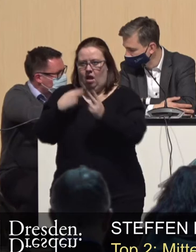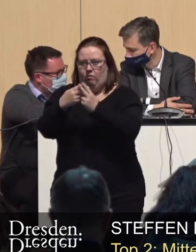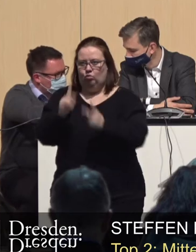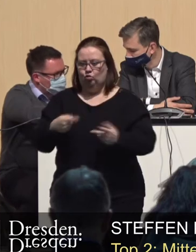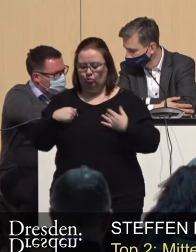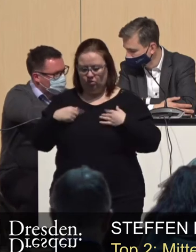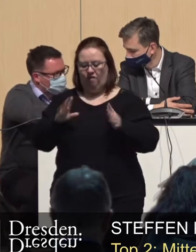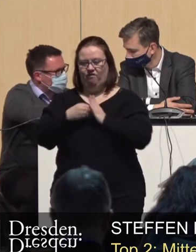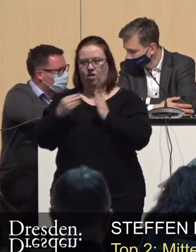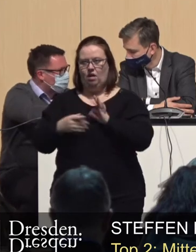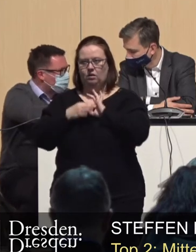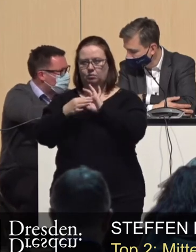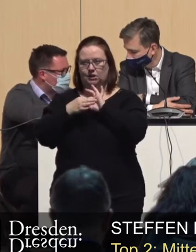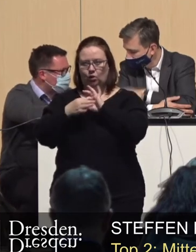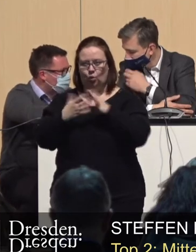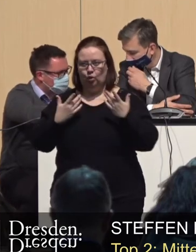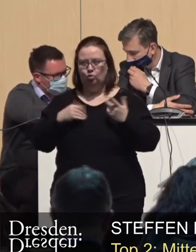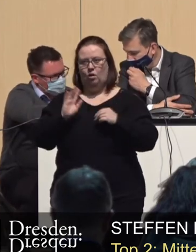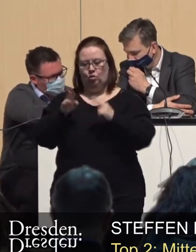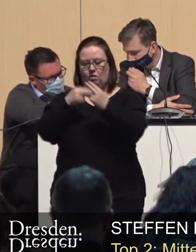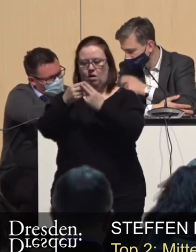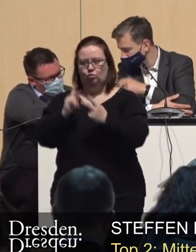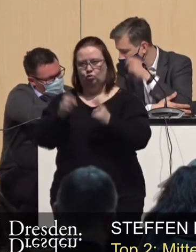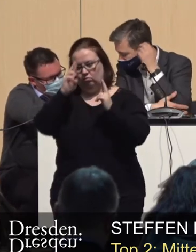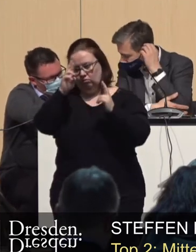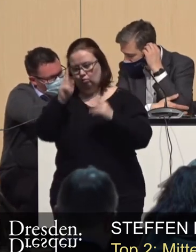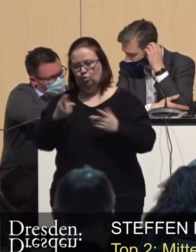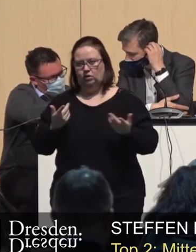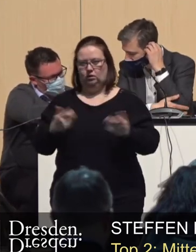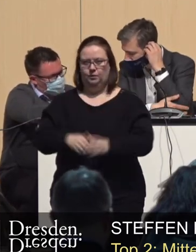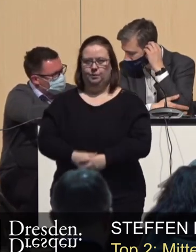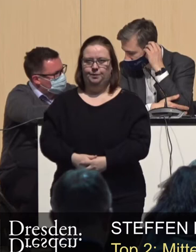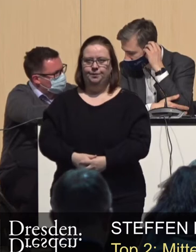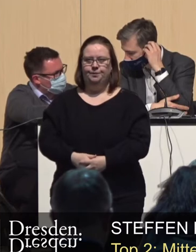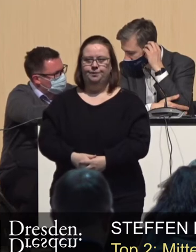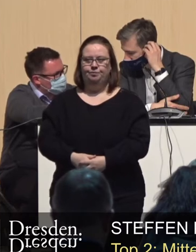uns dort in einer Vertragsbeziehung und sollten uns dort auch entsprechend verhalten.